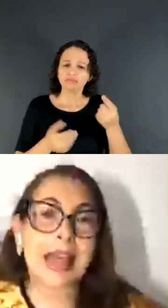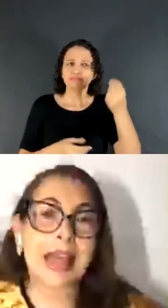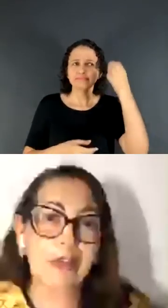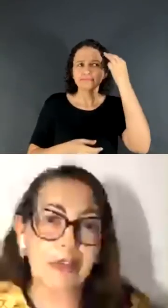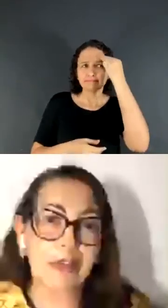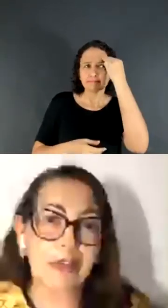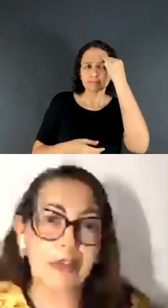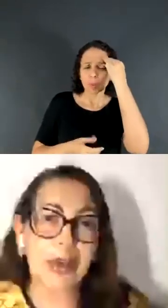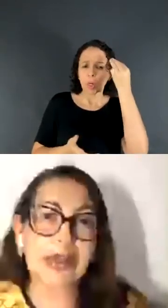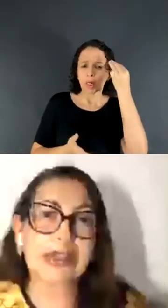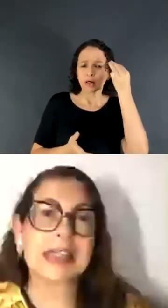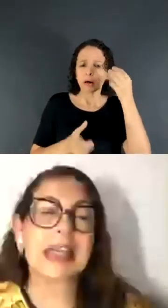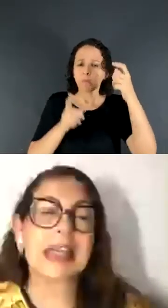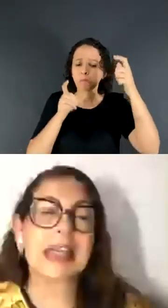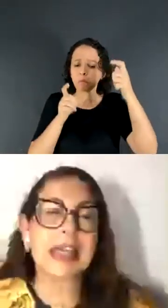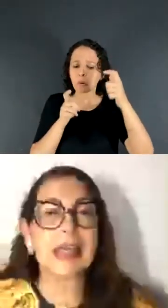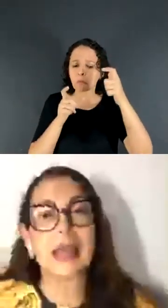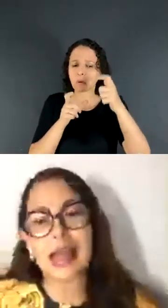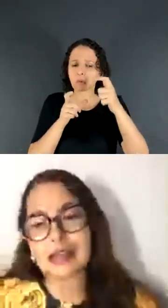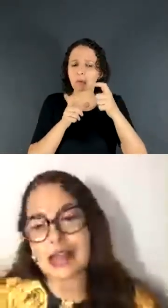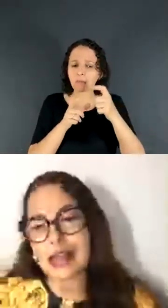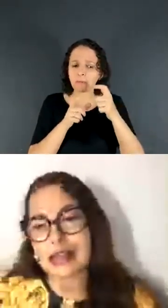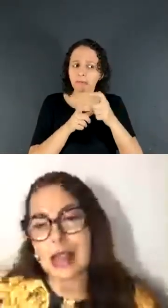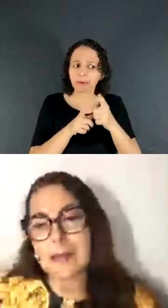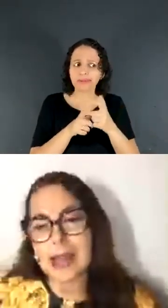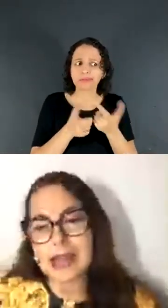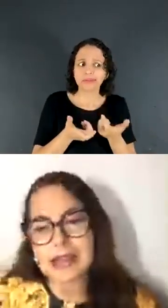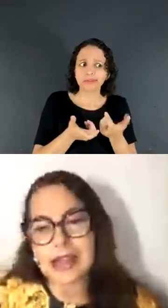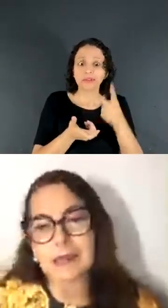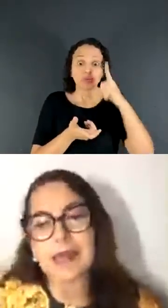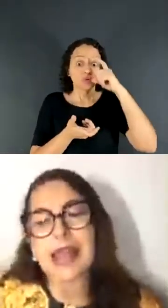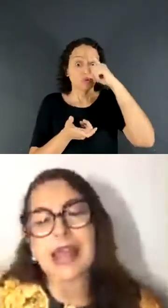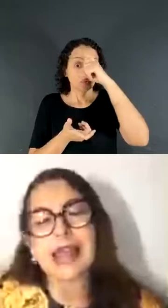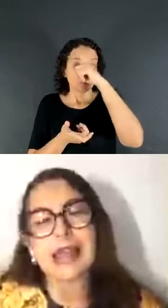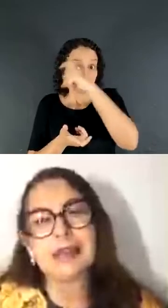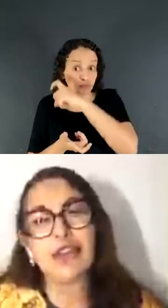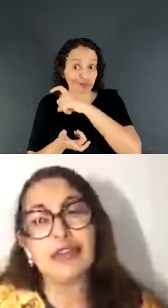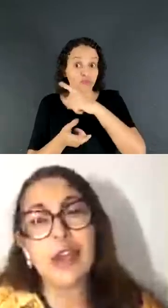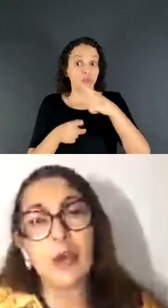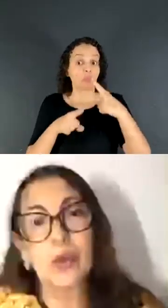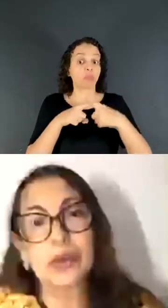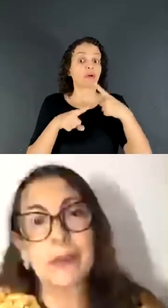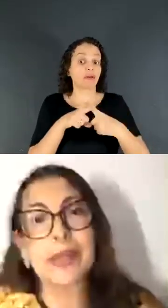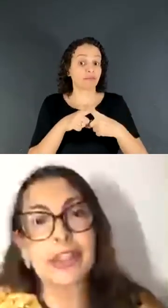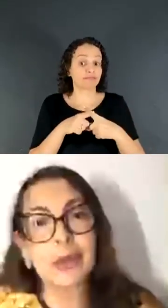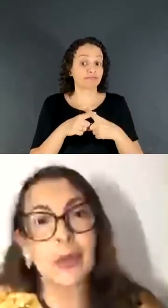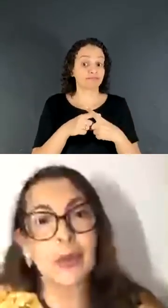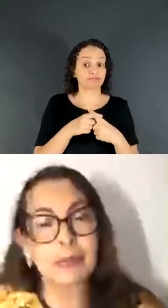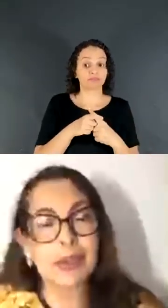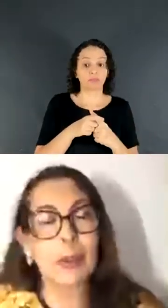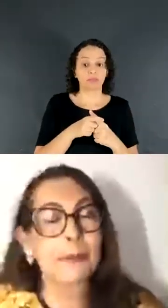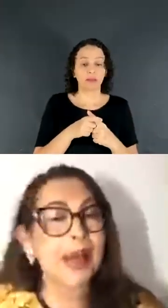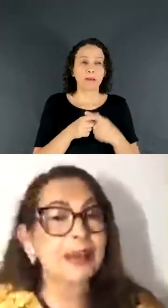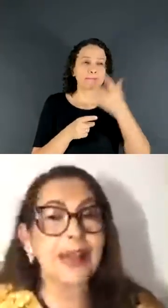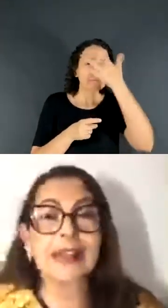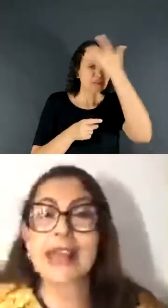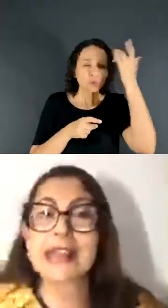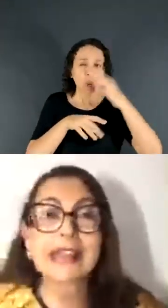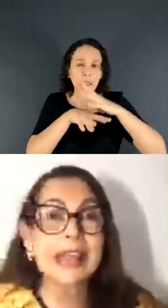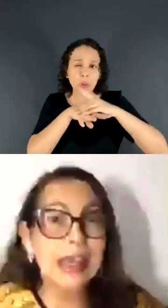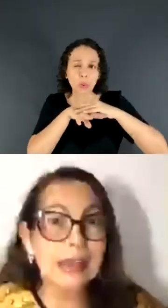mais grave, porque assim, a demência dificulta a pessoa